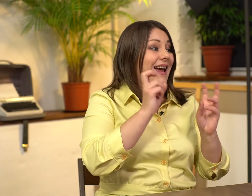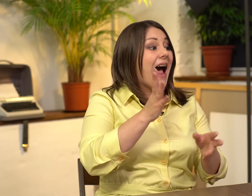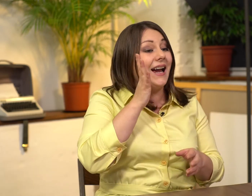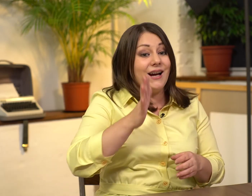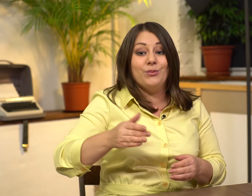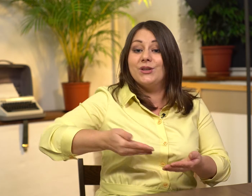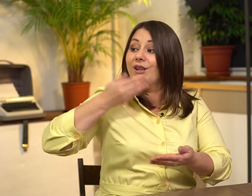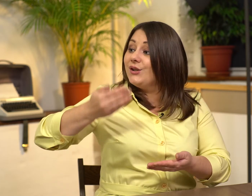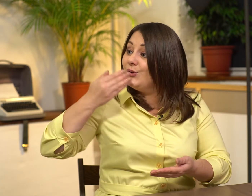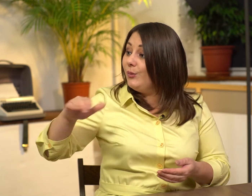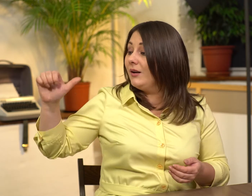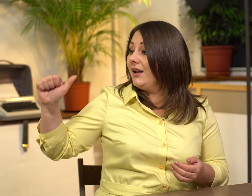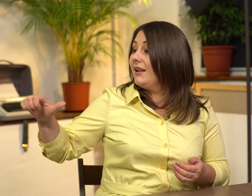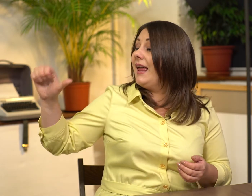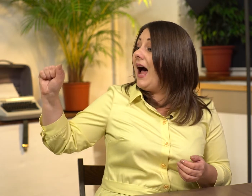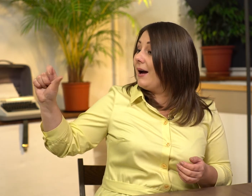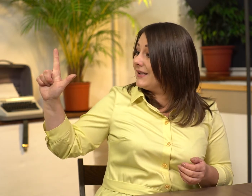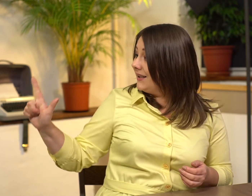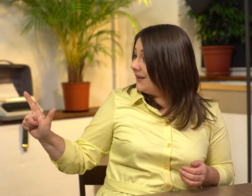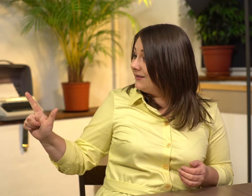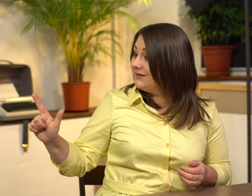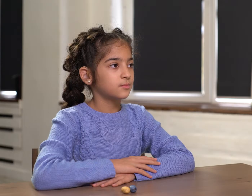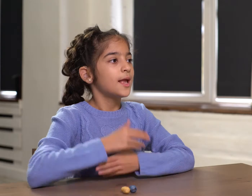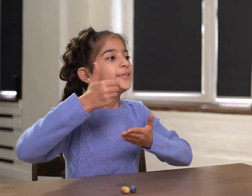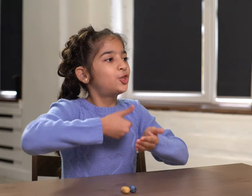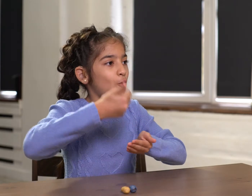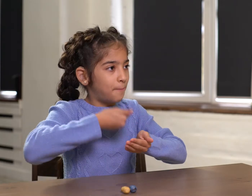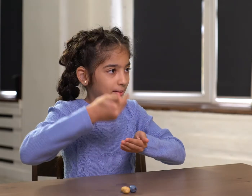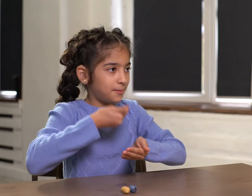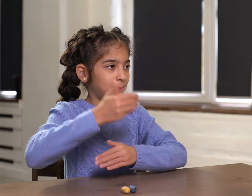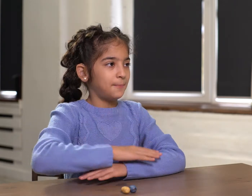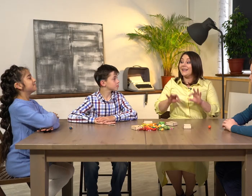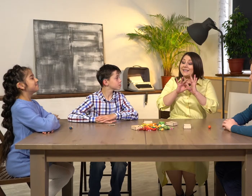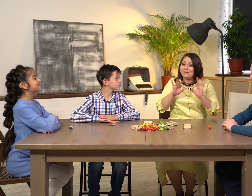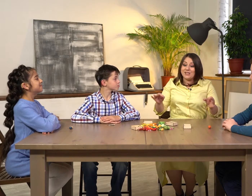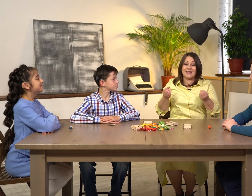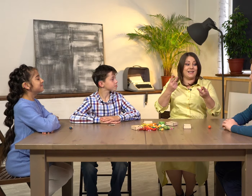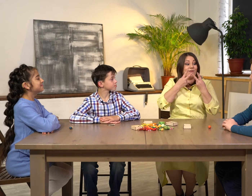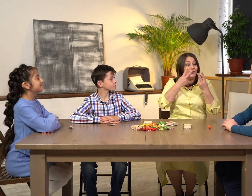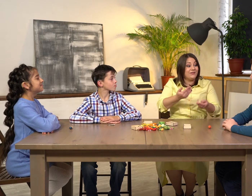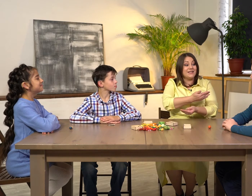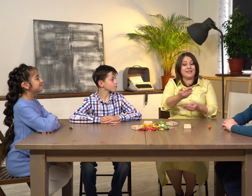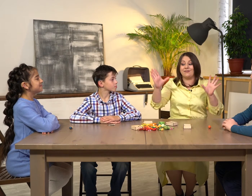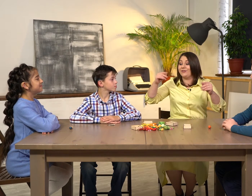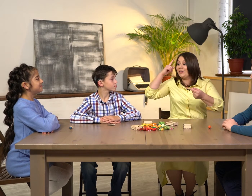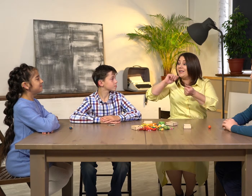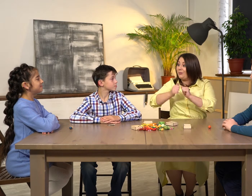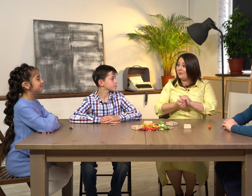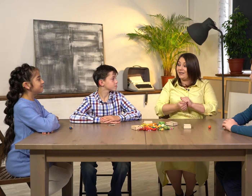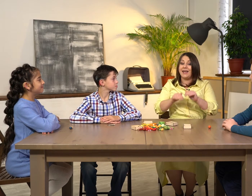А как будет суп на амслине? Soup. Замечательно. Вот видите, вы все запомнили.